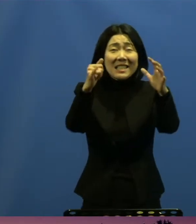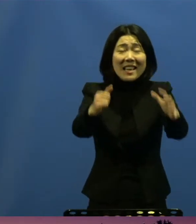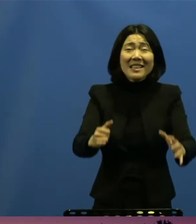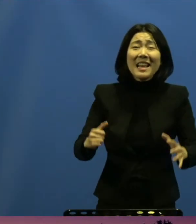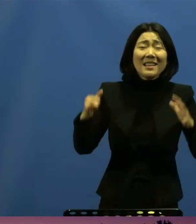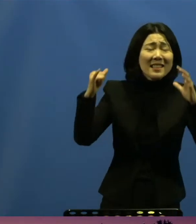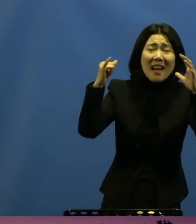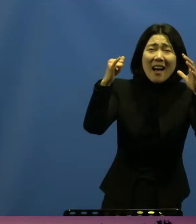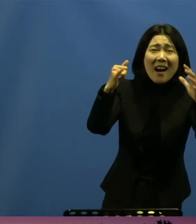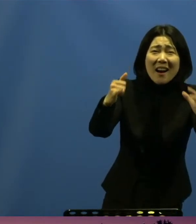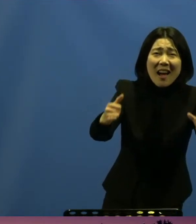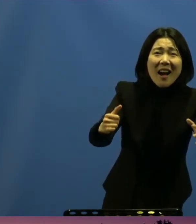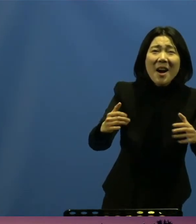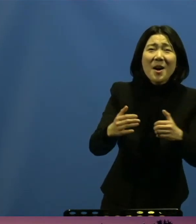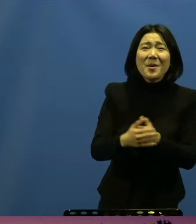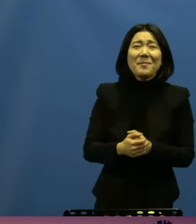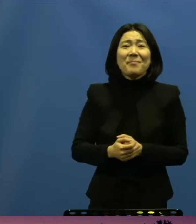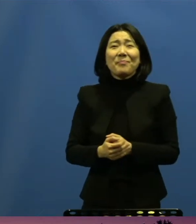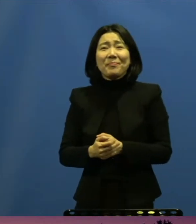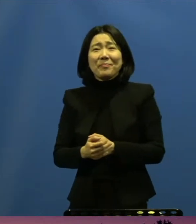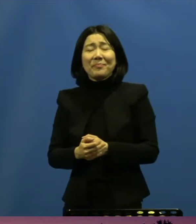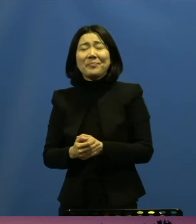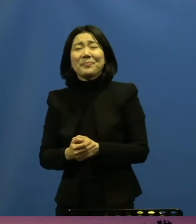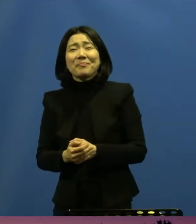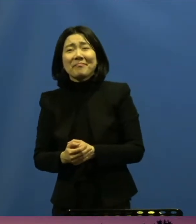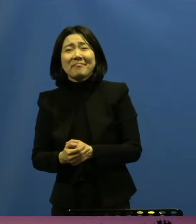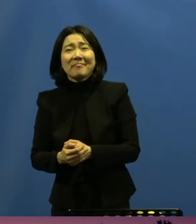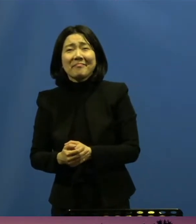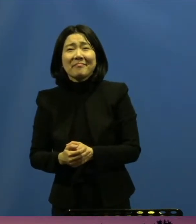이 세상 사람